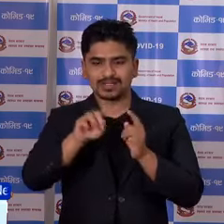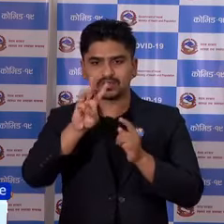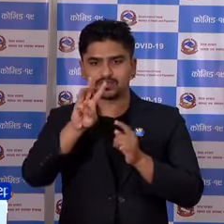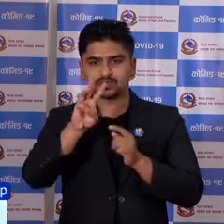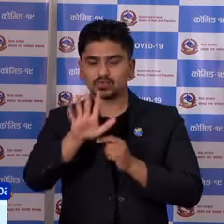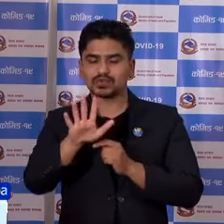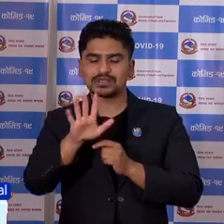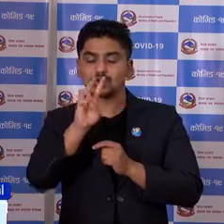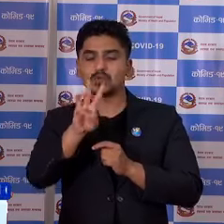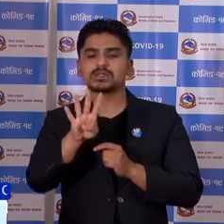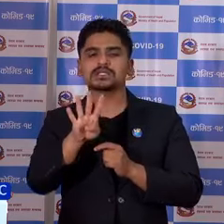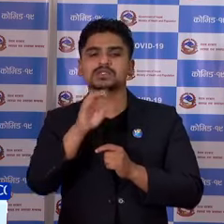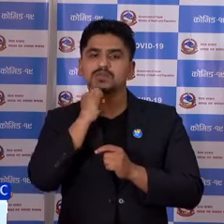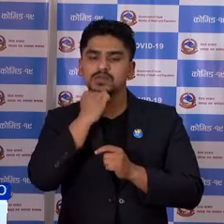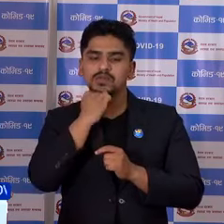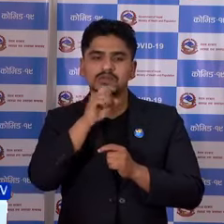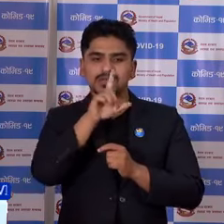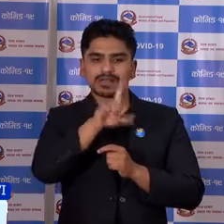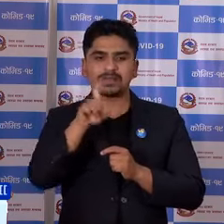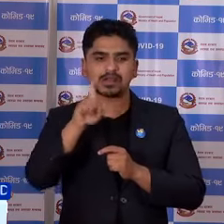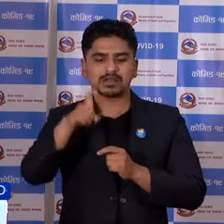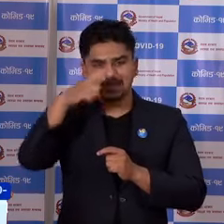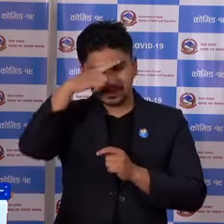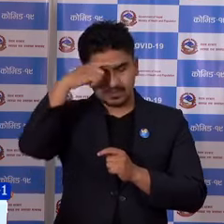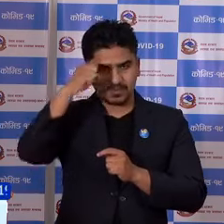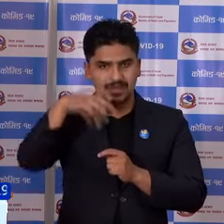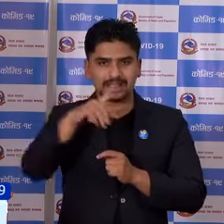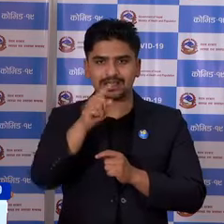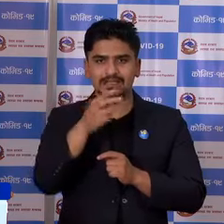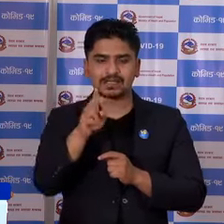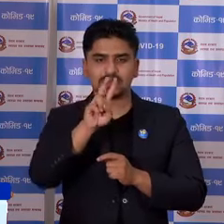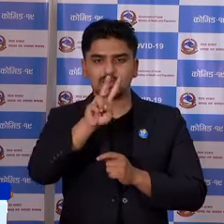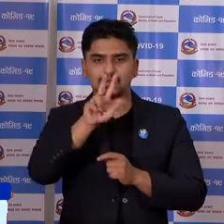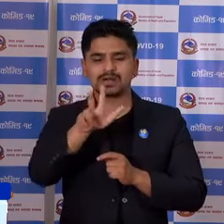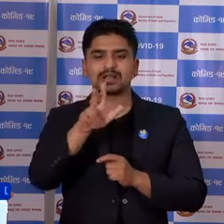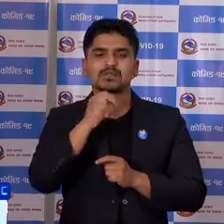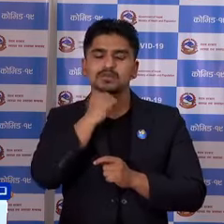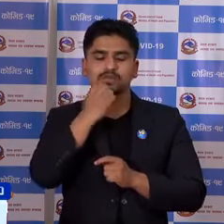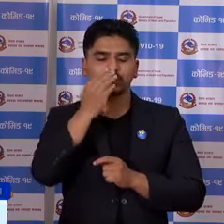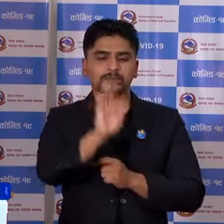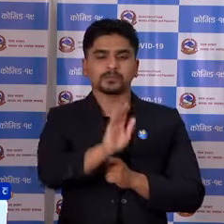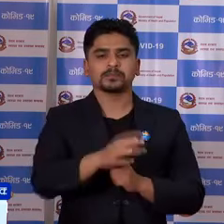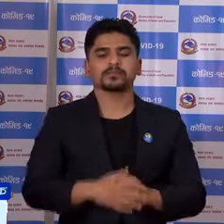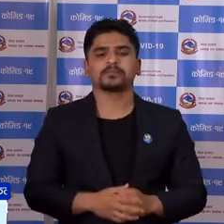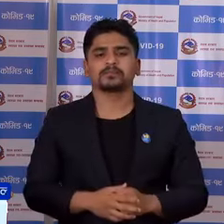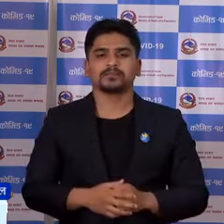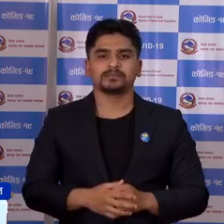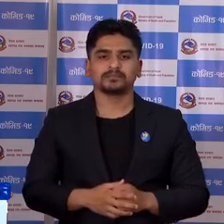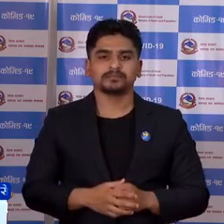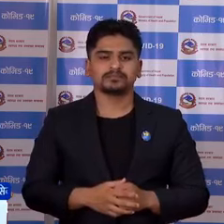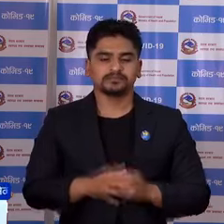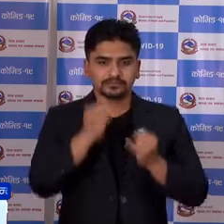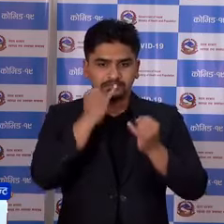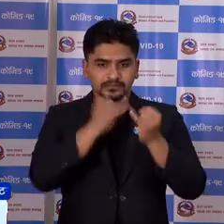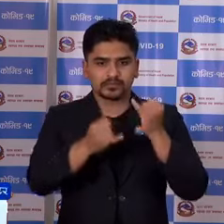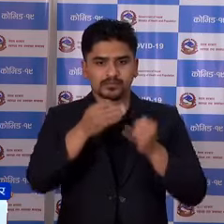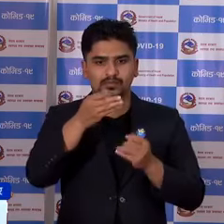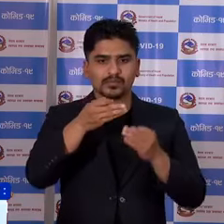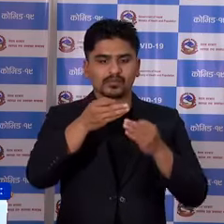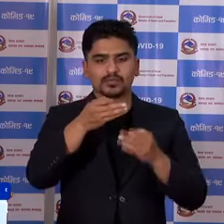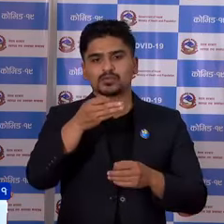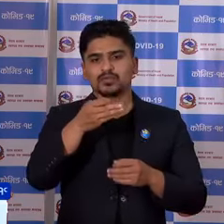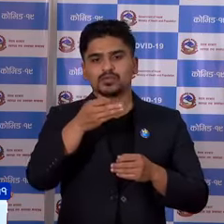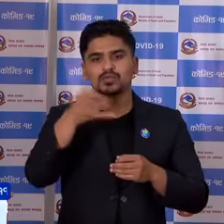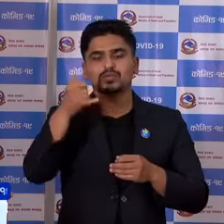29 देखि 34 वर्ष उमेरका र नेपालगञ्ज बाँकेका 1 जना 28 वर्षीय हुनुहुन्छ। त्यसै गरी अन्तिममा धुलीखेल